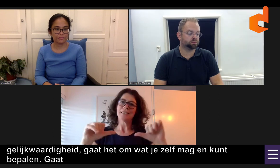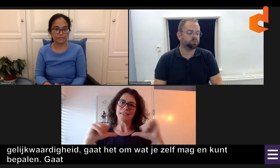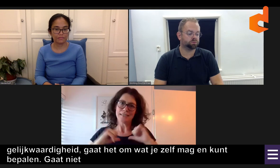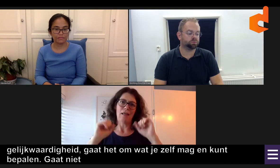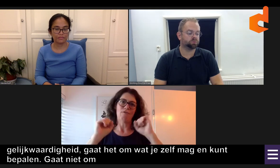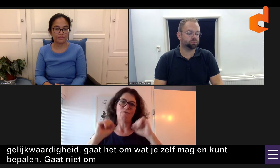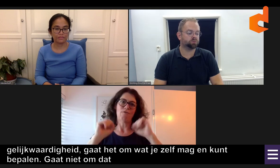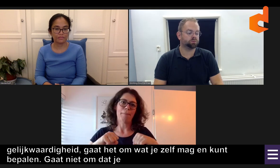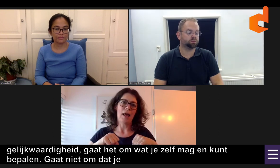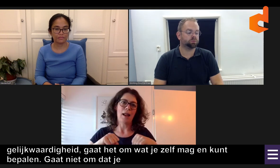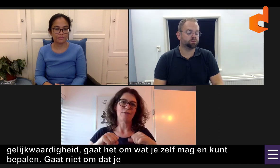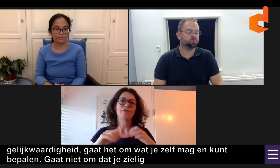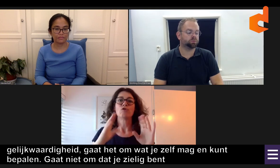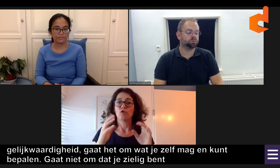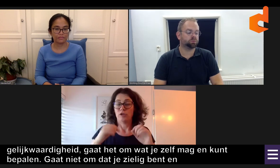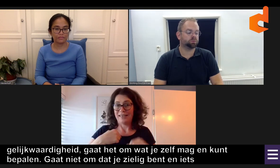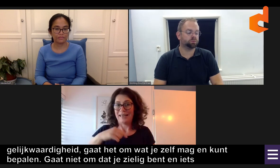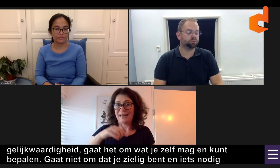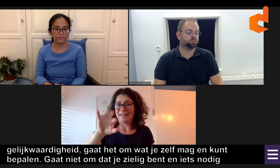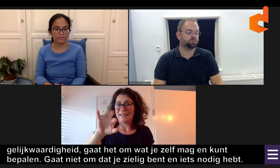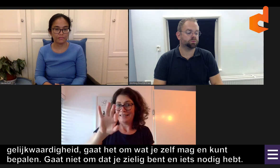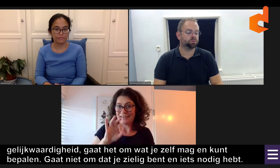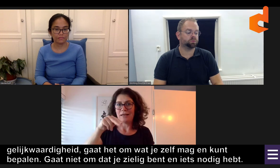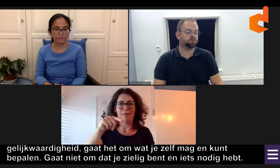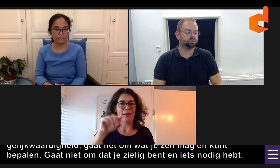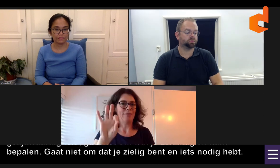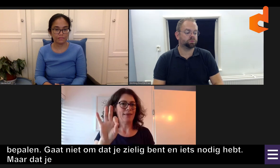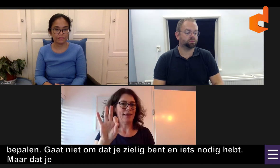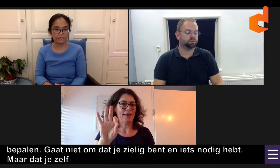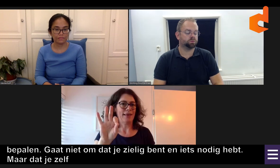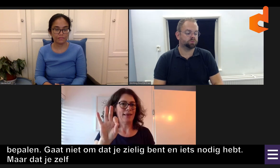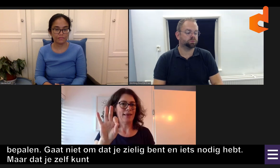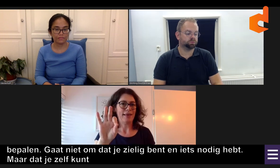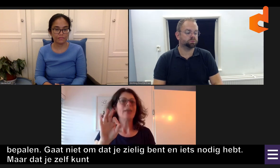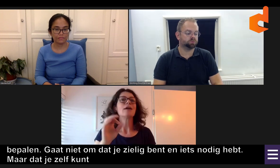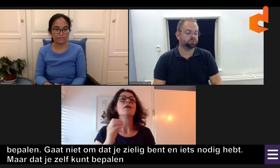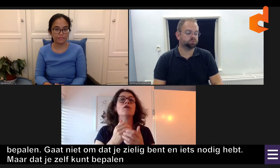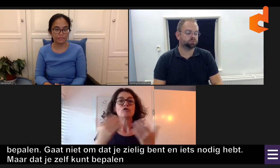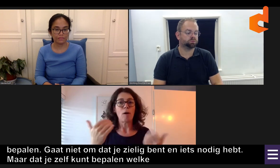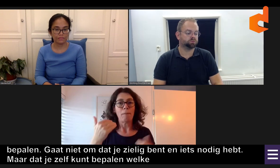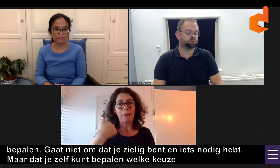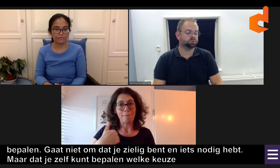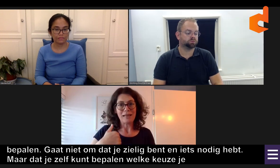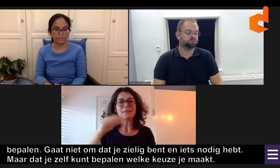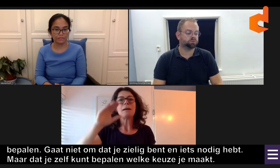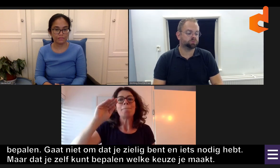zielig bent en iets nodig hebt. Het gaat erom dat je zelf kunt bepalen welke keuze je maakt. Dus je kiest voor NGT.